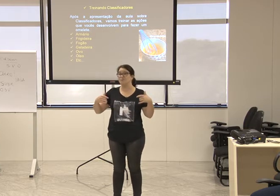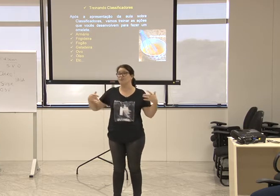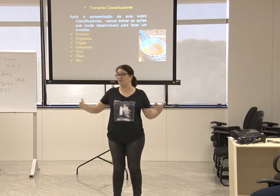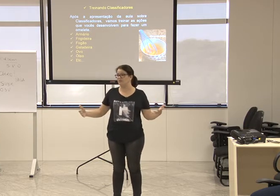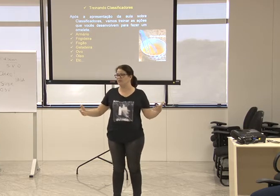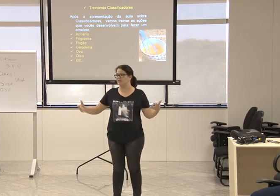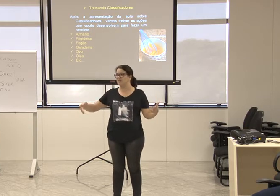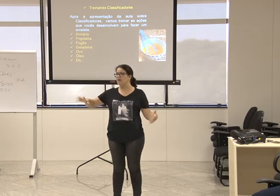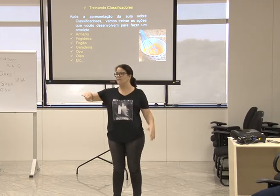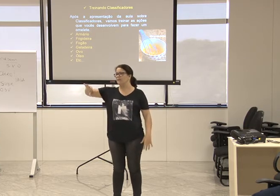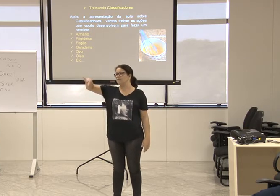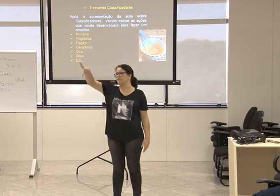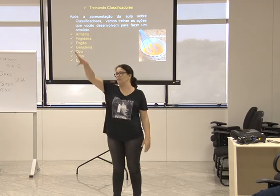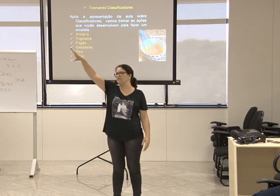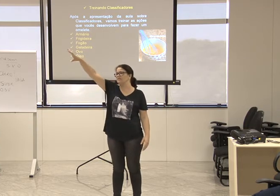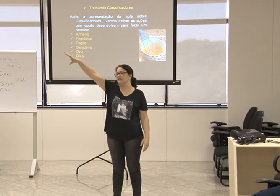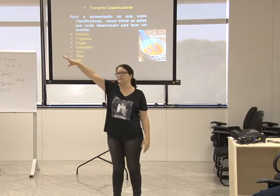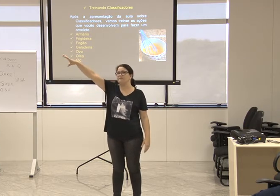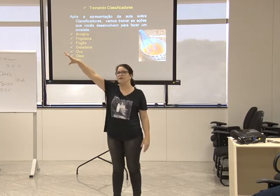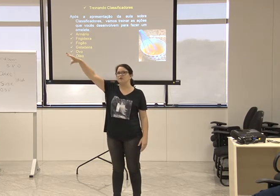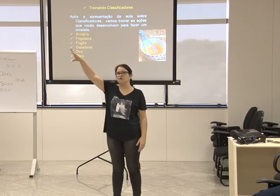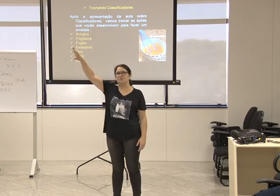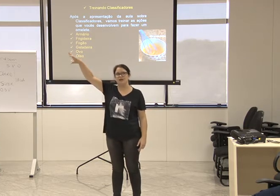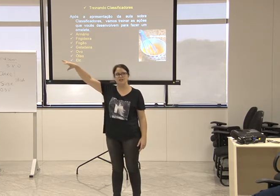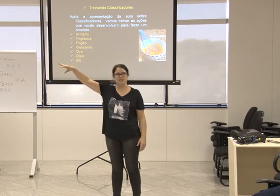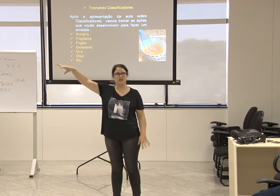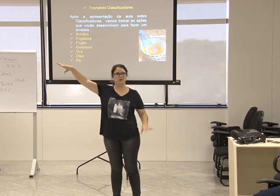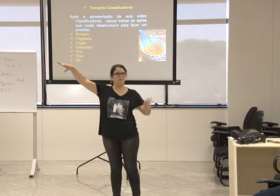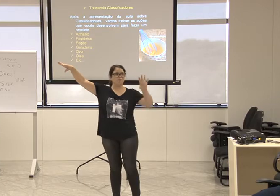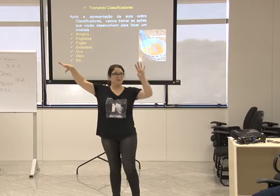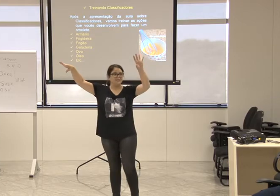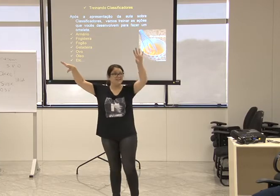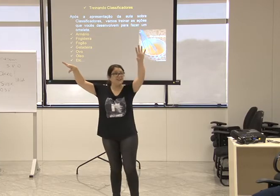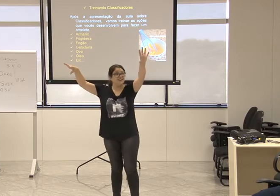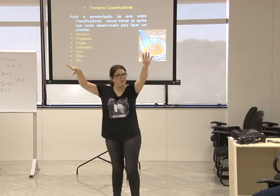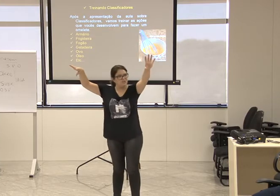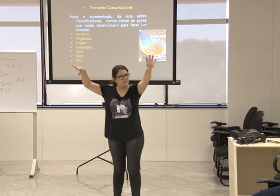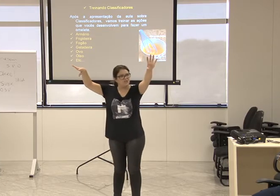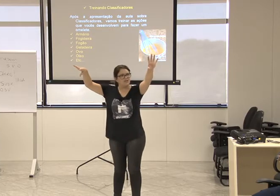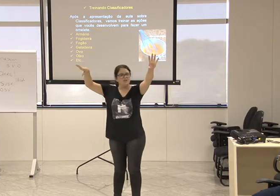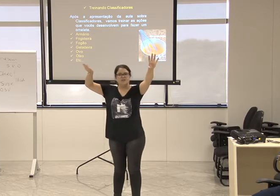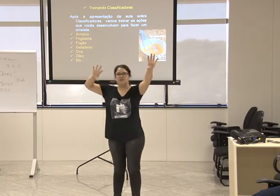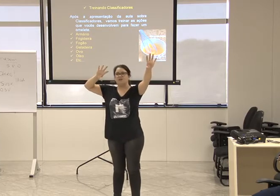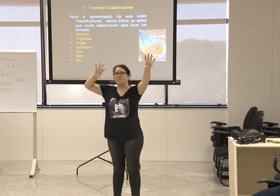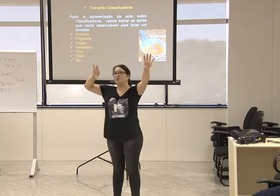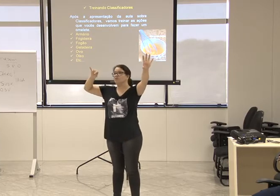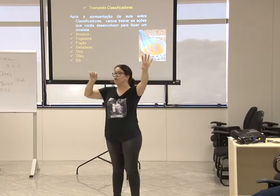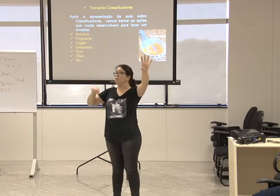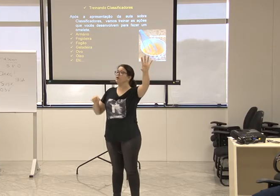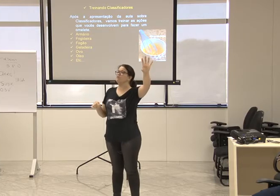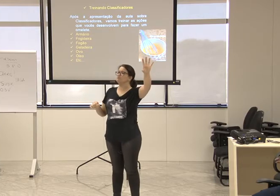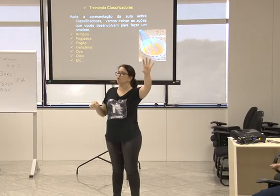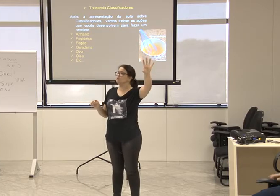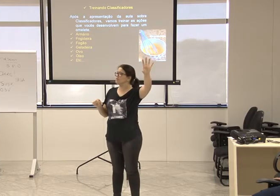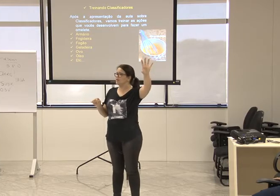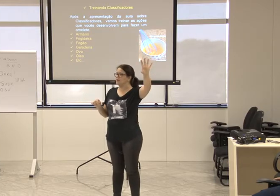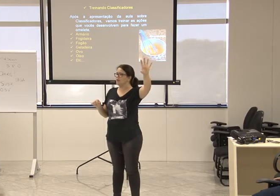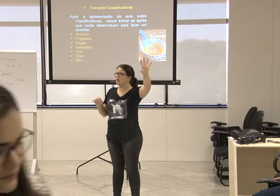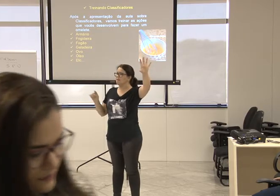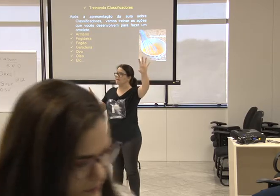muito acontecer. Principalmente assim, Sobradinho, Ceilândia, e vem muito, não porque os surdos daqui, mas é porque